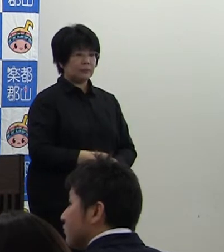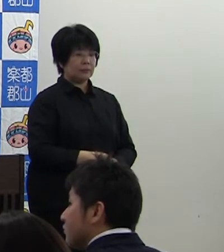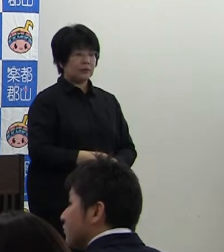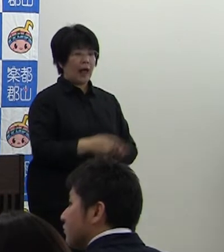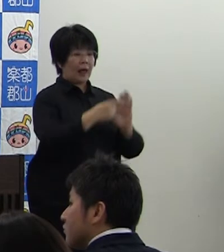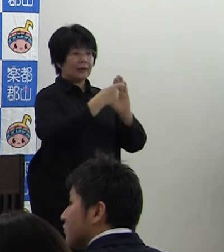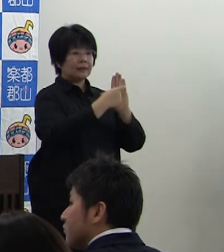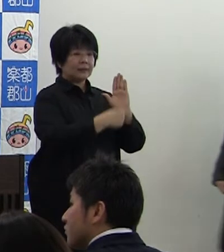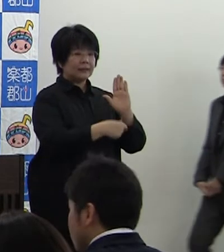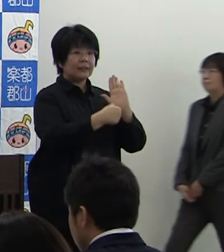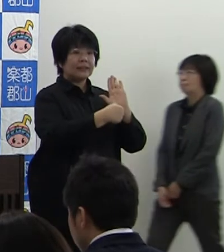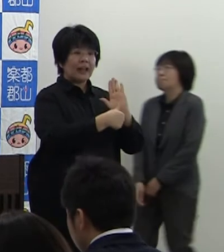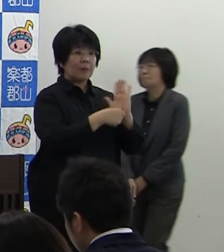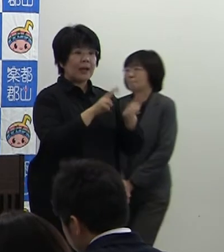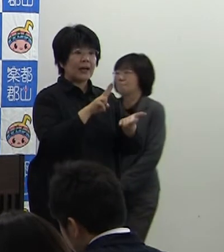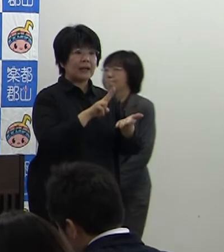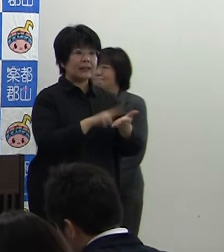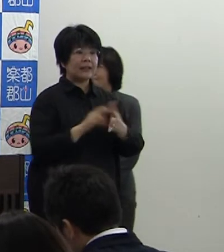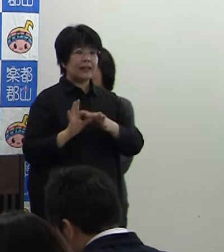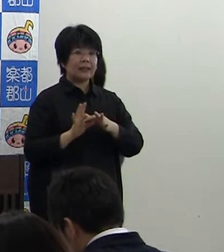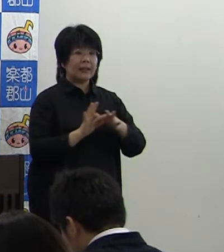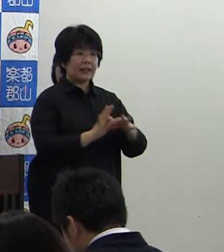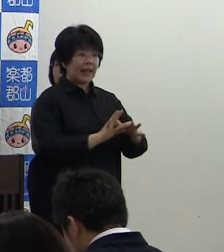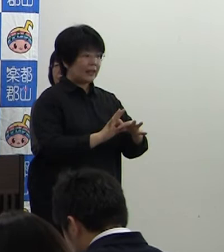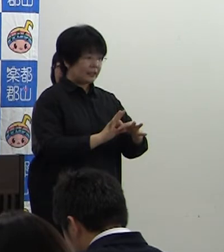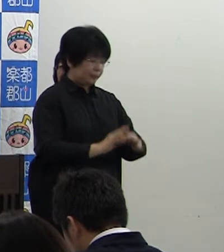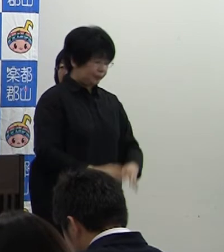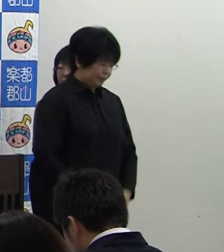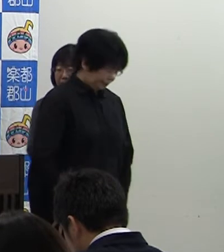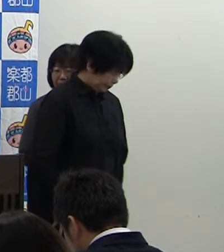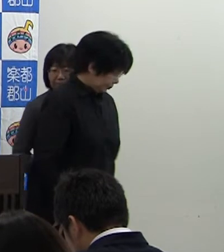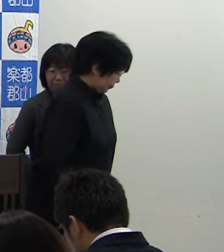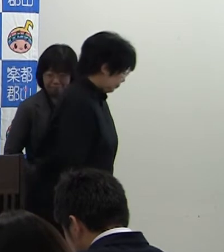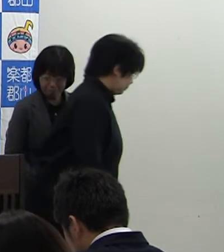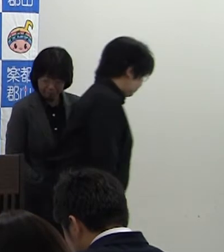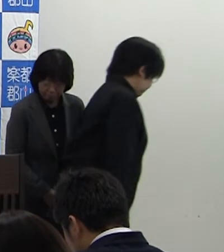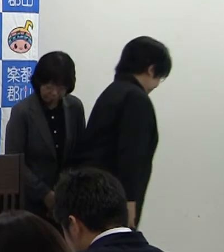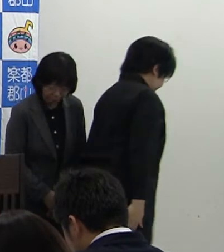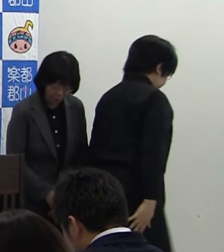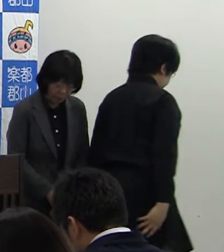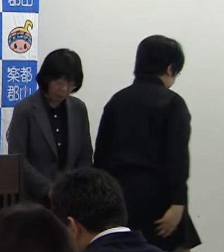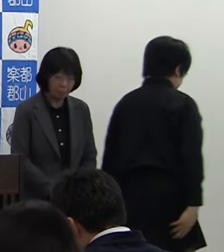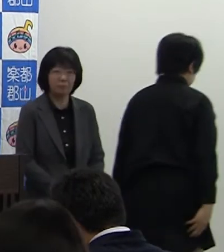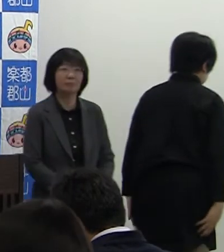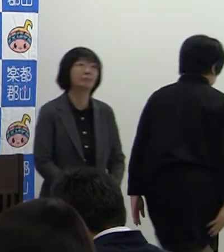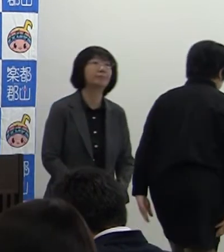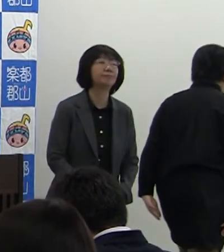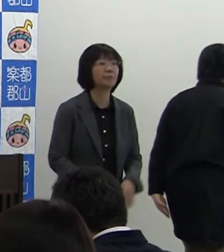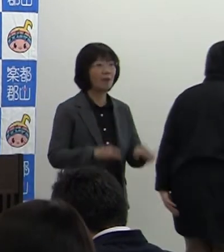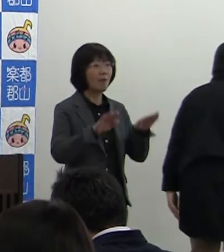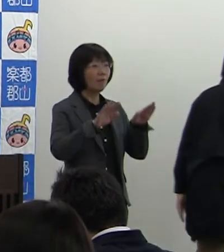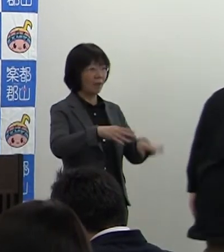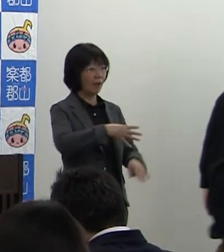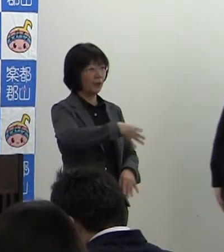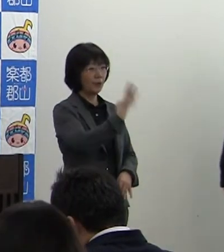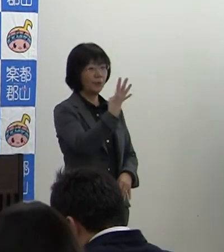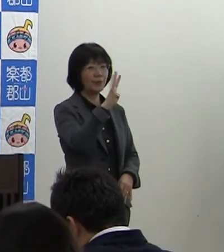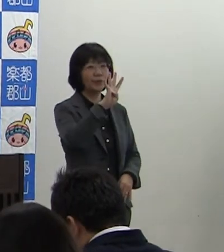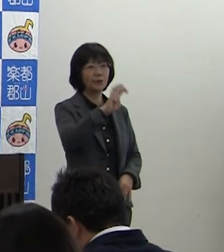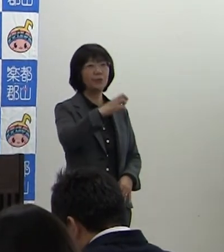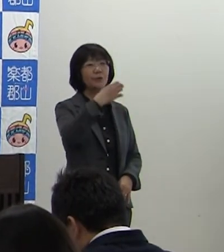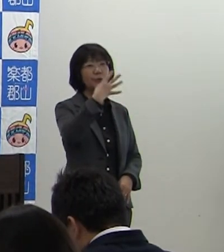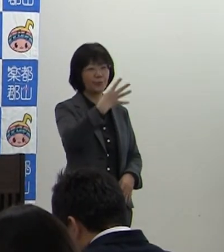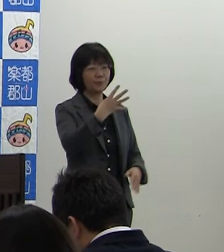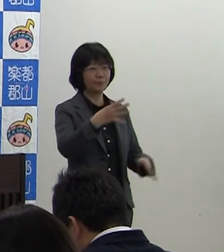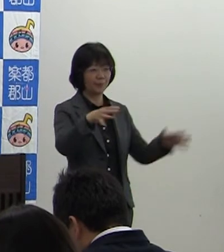という認識でよろしいんでしょうか。 そうです。 今回444点トータルでござい